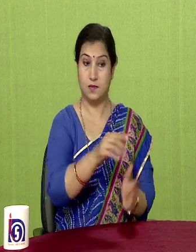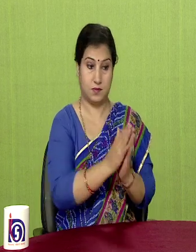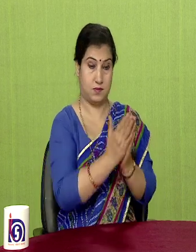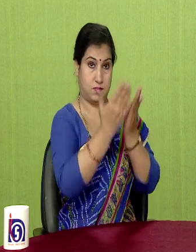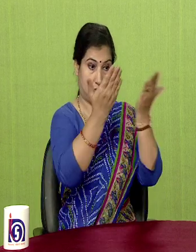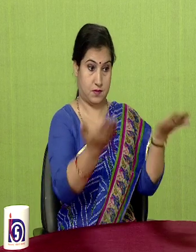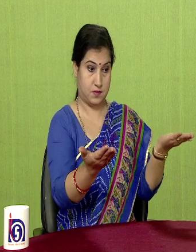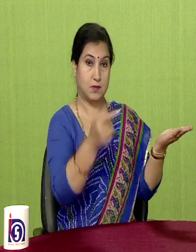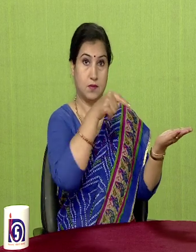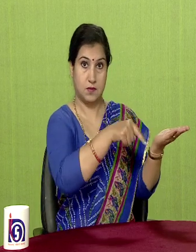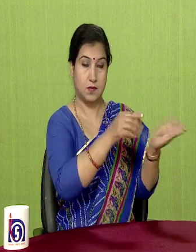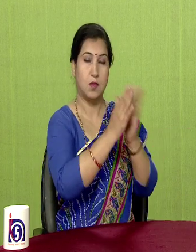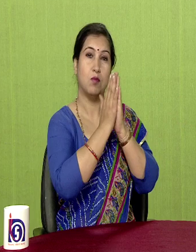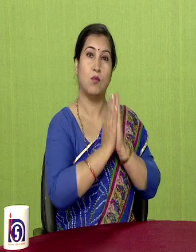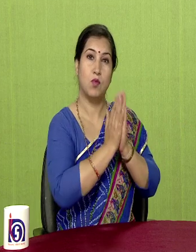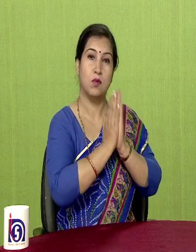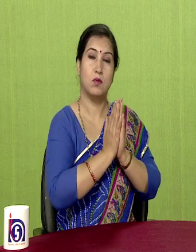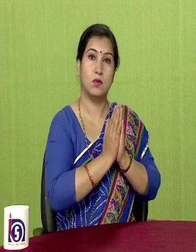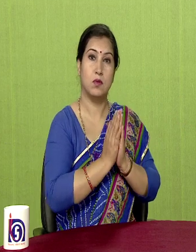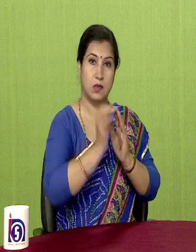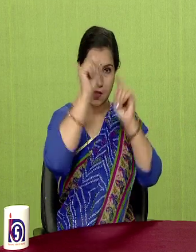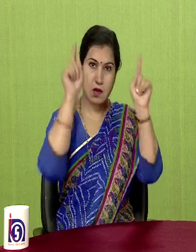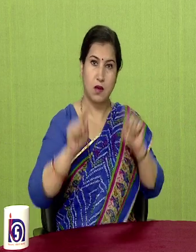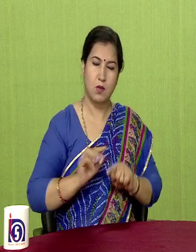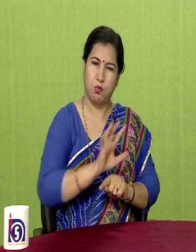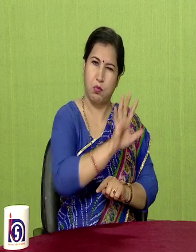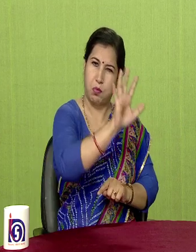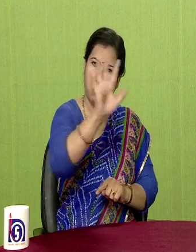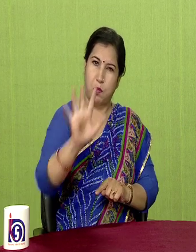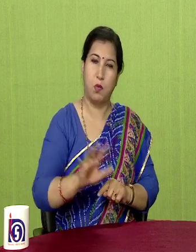रामचरितमानस और तुलसी देश भर में प्रसिद्ध हैं।